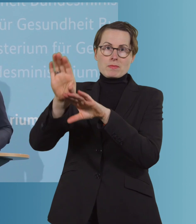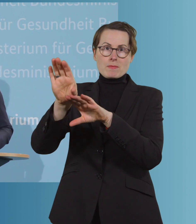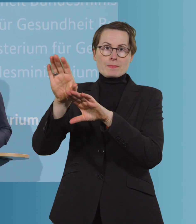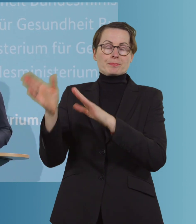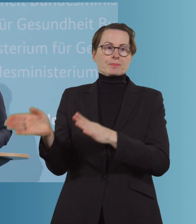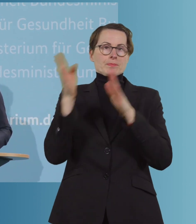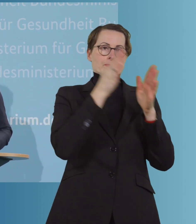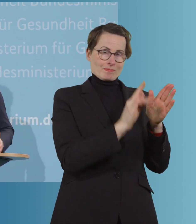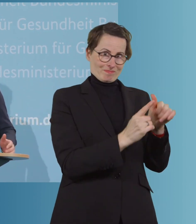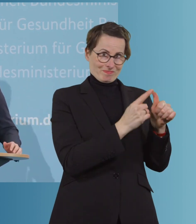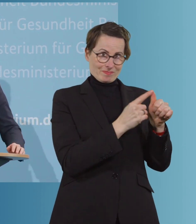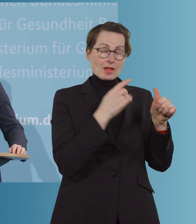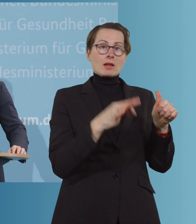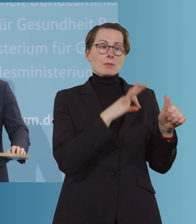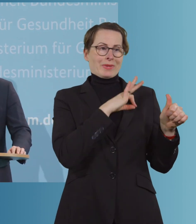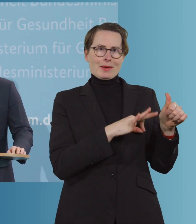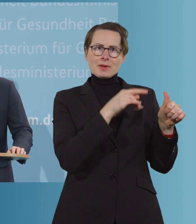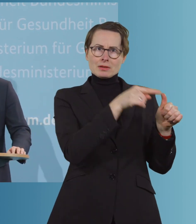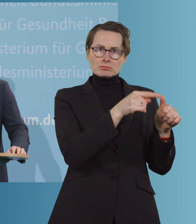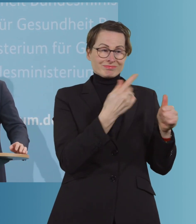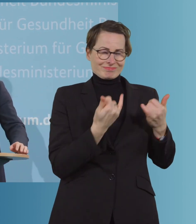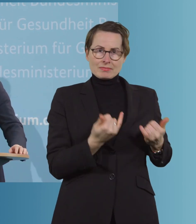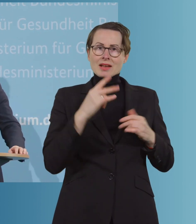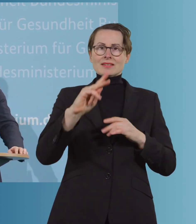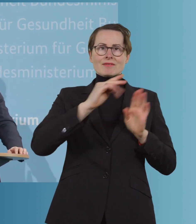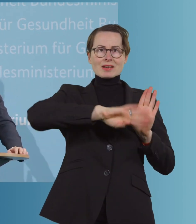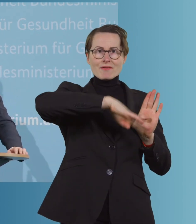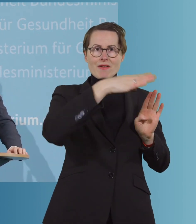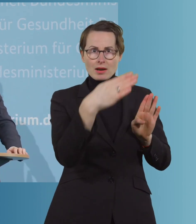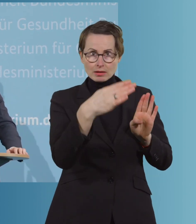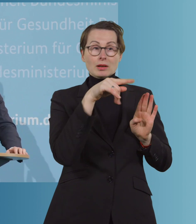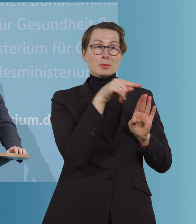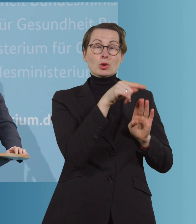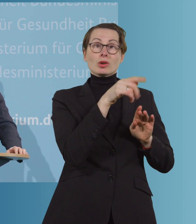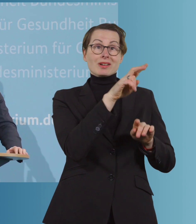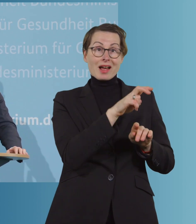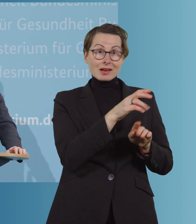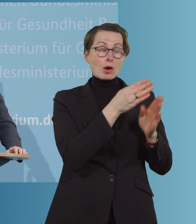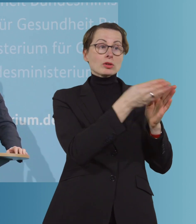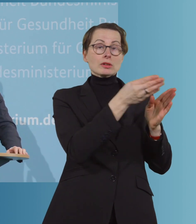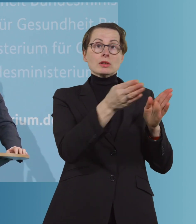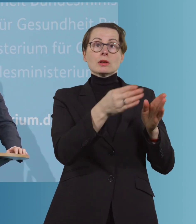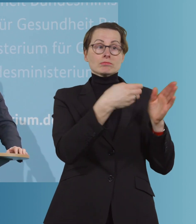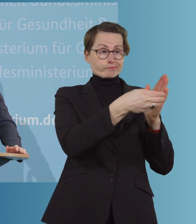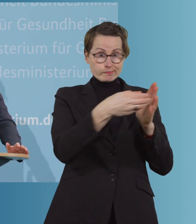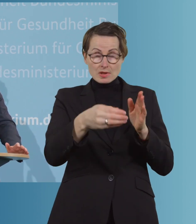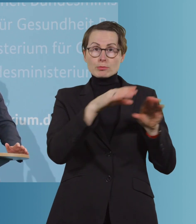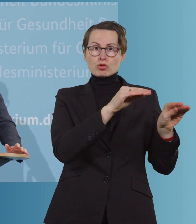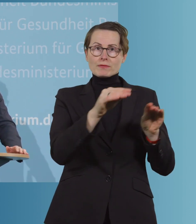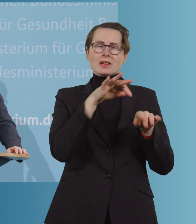zweite Welle der Pandemie hat viele Krankenhäuser und damit ihre Beschäftigten, die Pflegekräfte, die Ärztinnen und Ärzte, die Reinigungskräfte auf